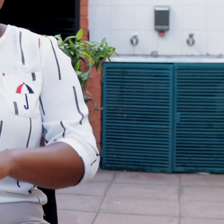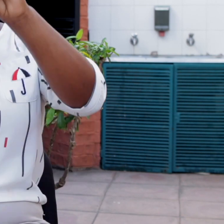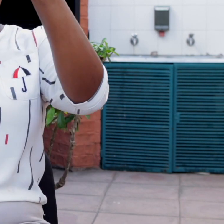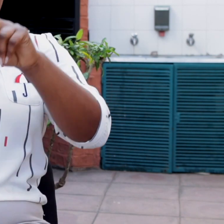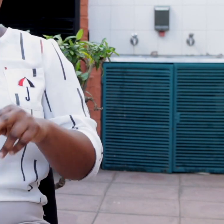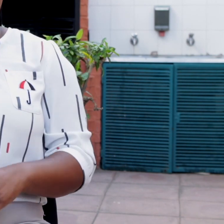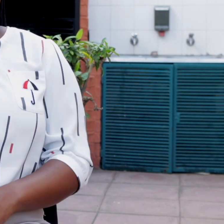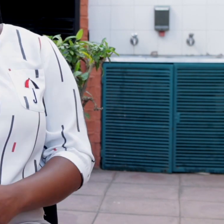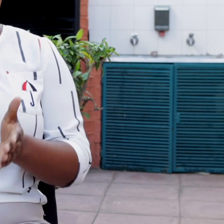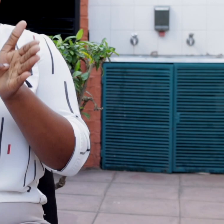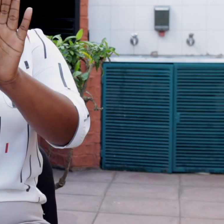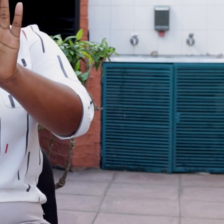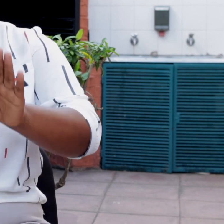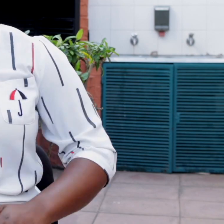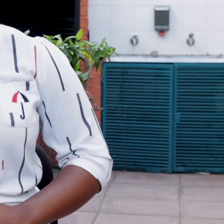Acompanhe.